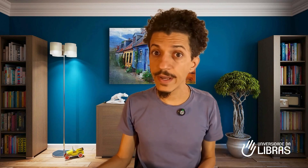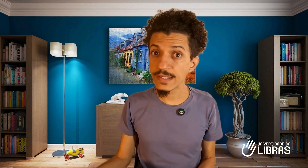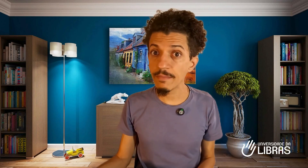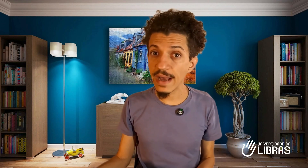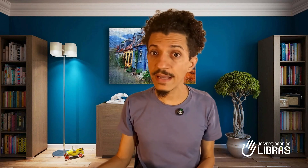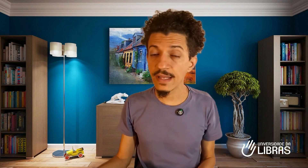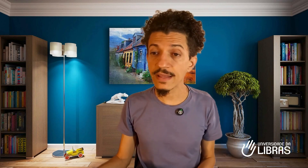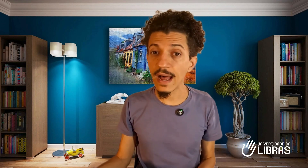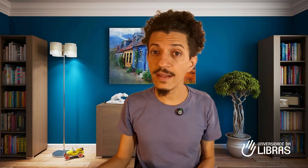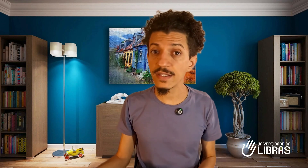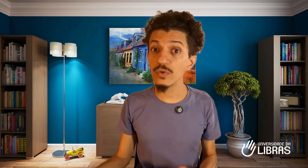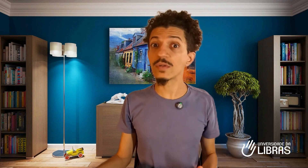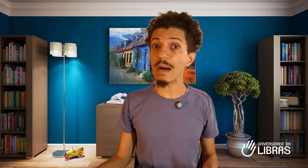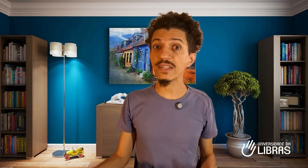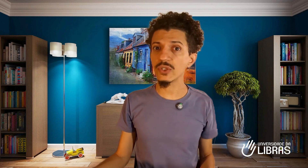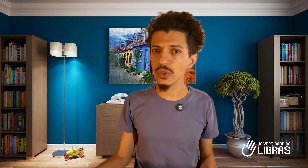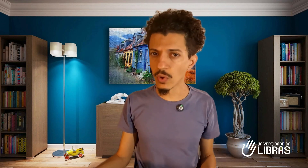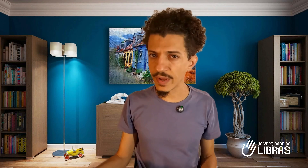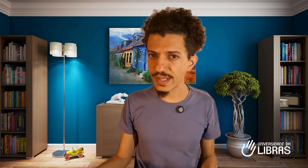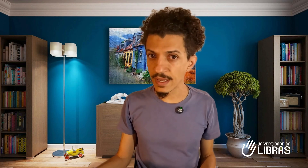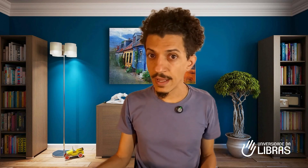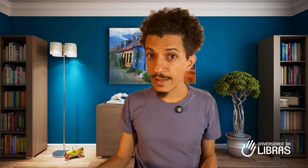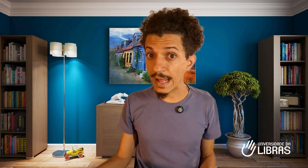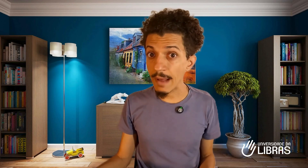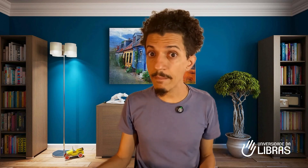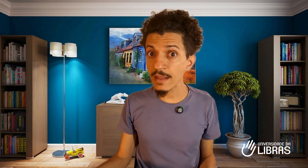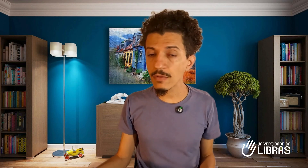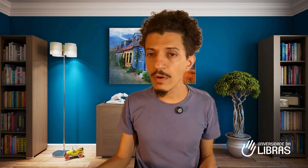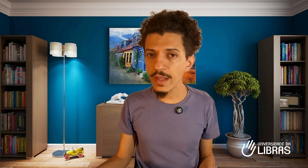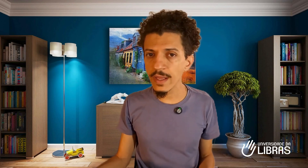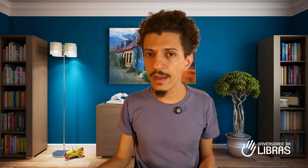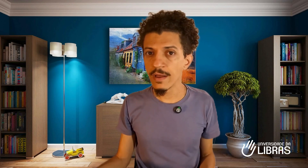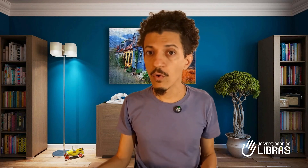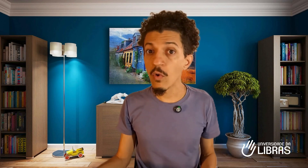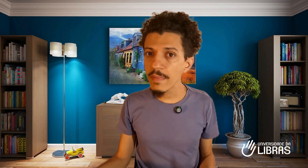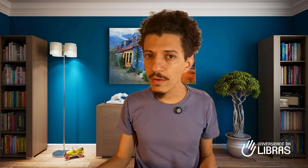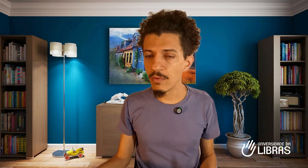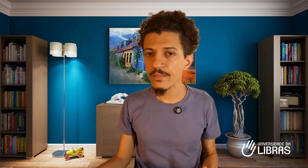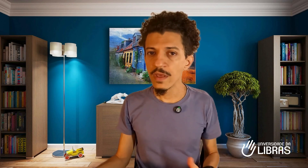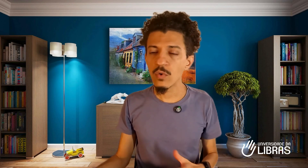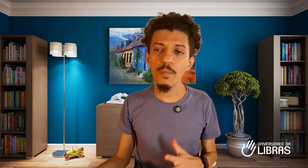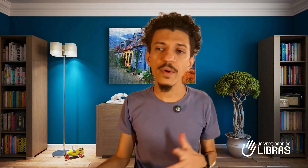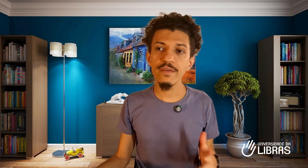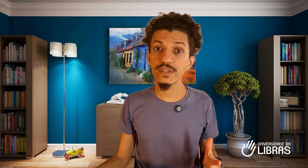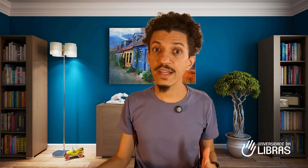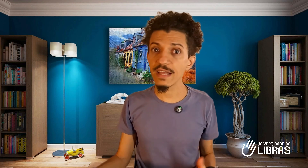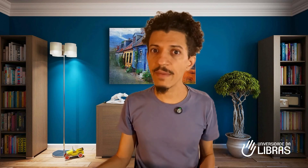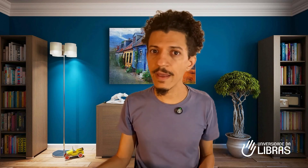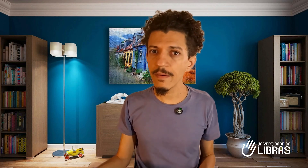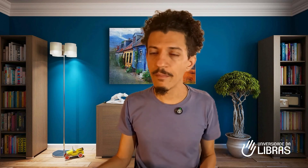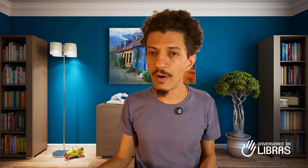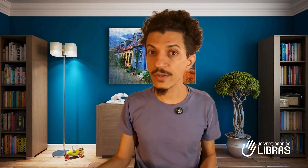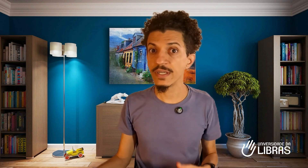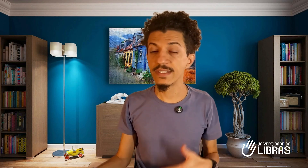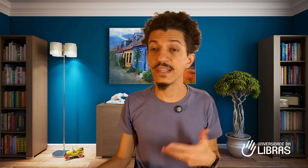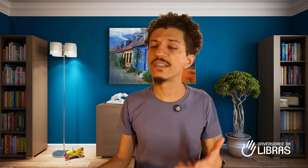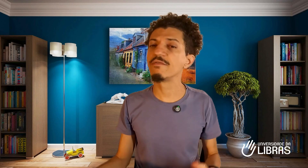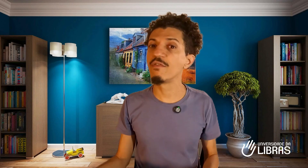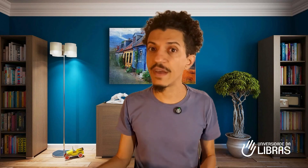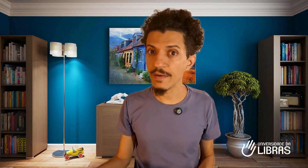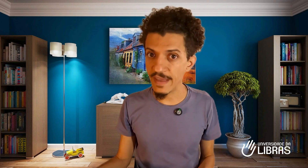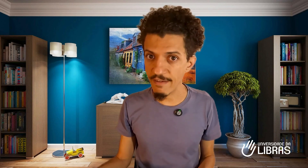você conhecer mais detalhes e os bastidores da mentoria comigo e como que você também pode